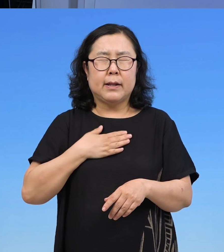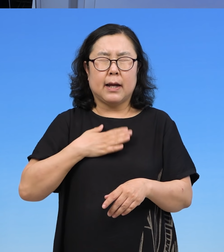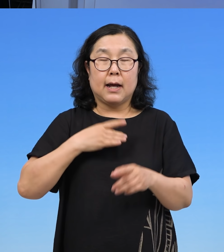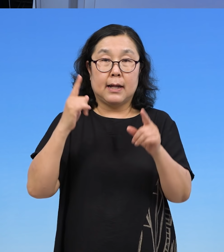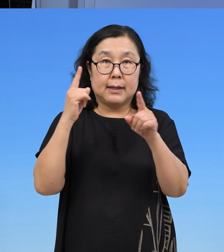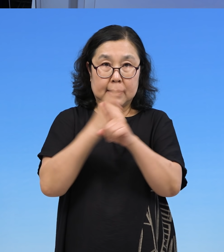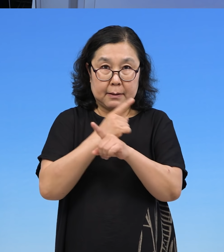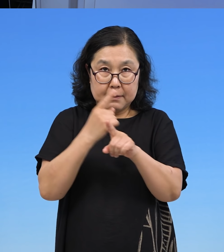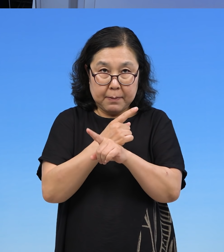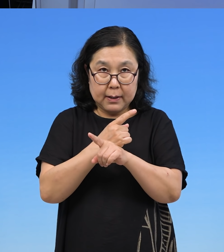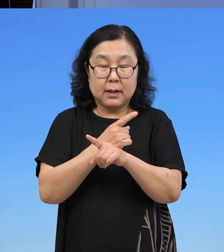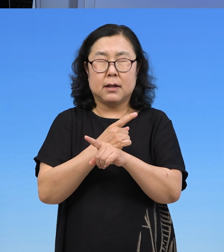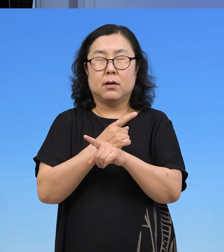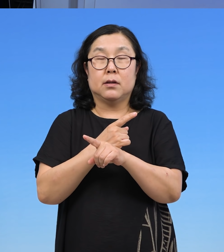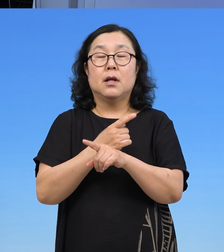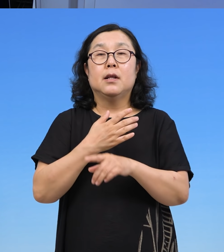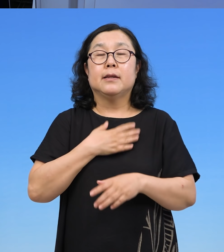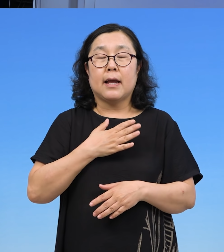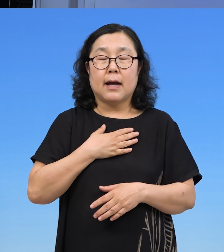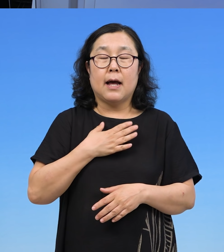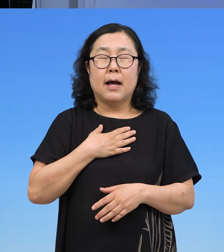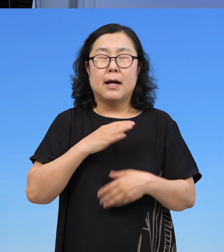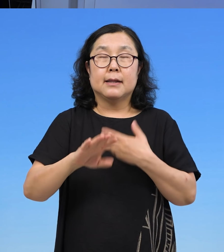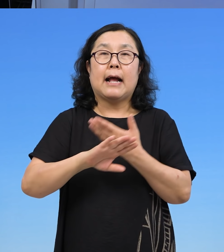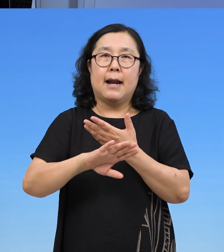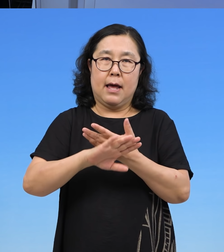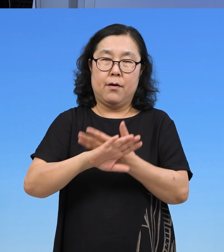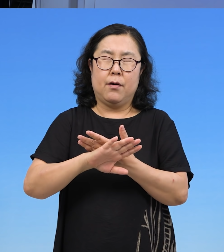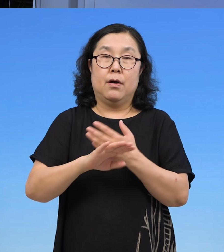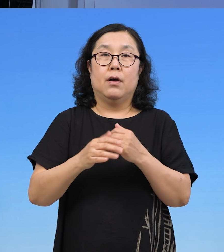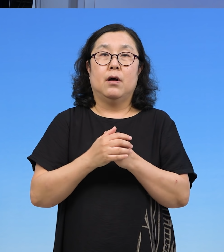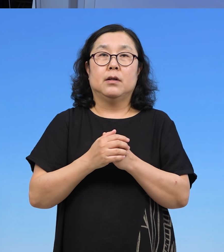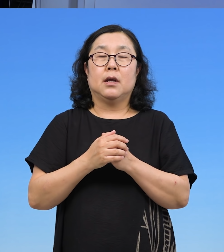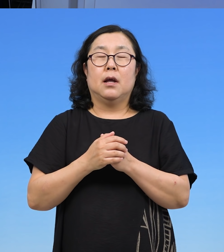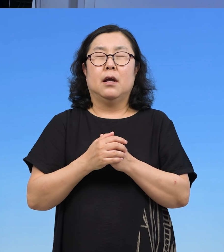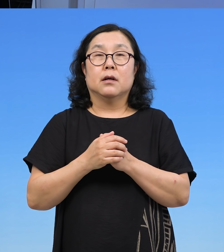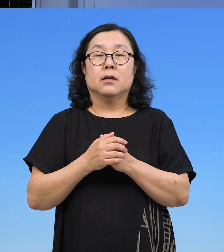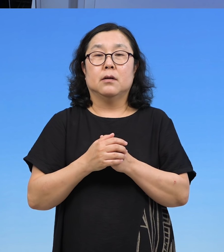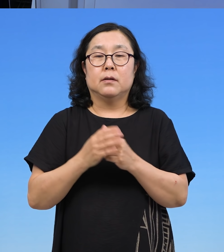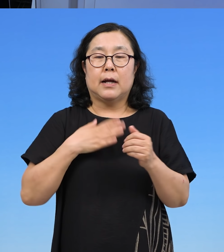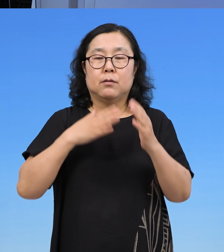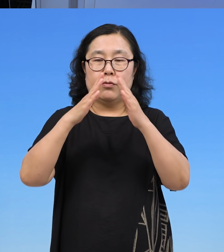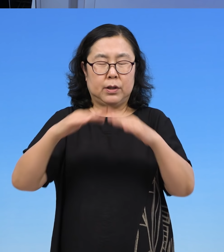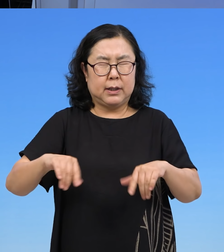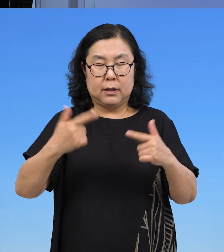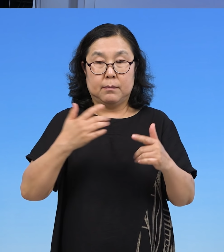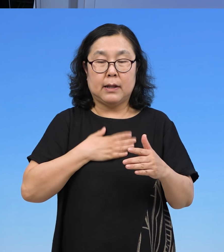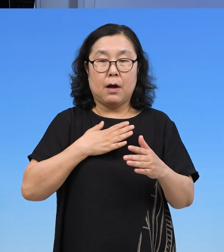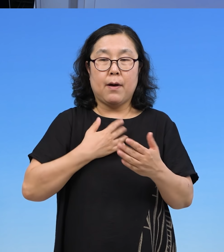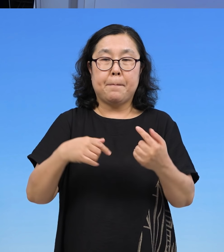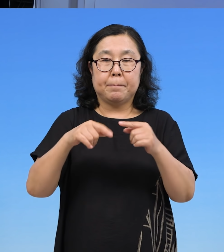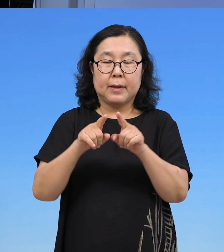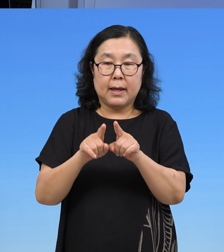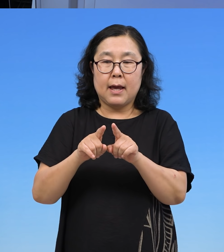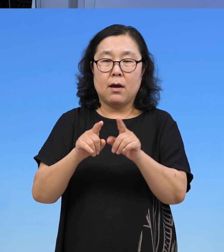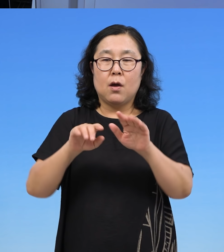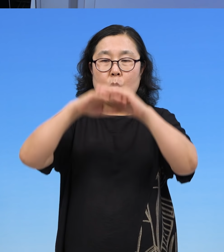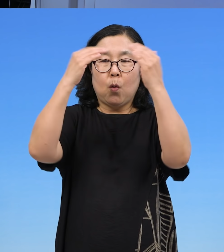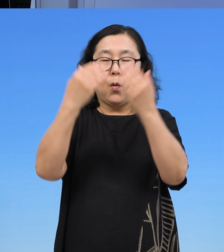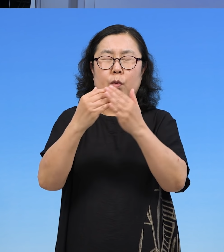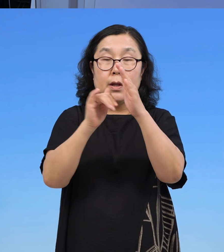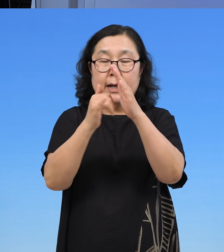달라진 것은 이제는 제가 그렇게 무너지지 않습니다 저를 따라 남편과 아이도 교회에 함께 가고 있습니다 그